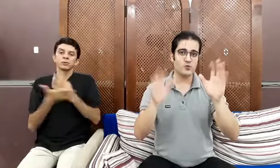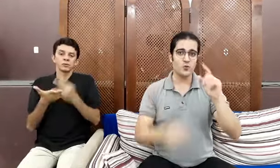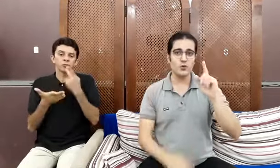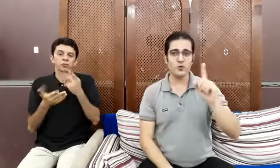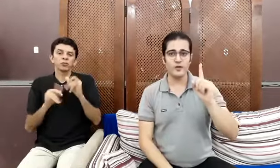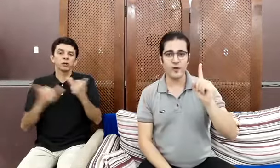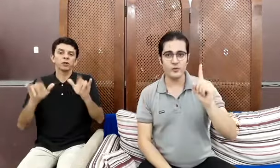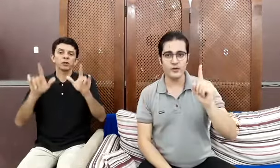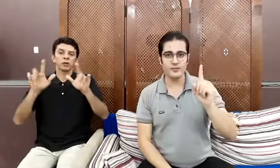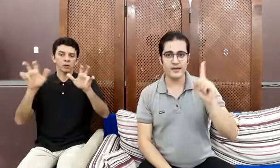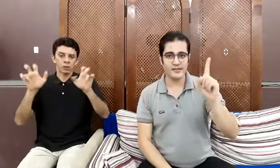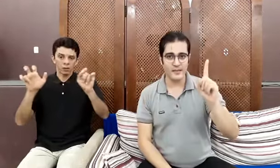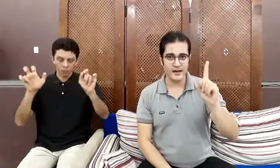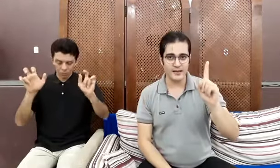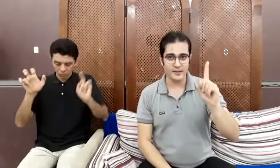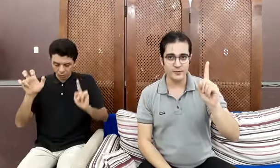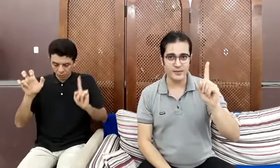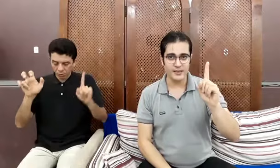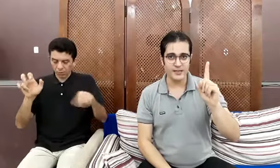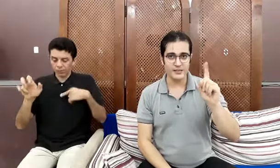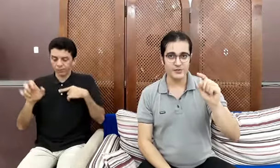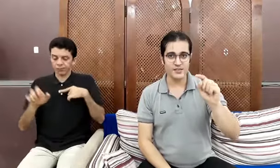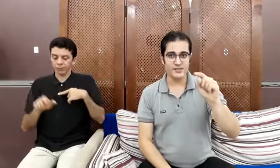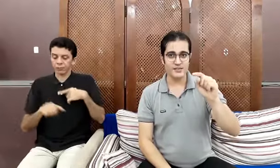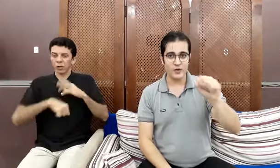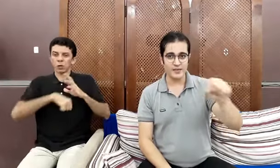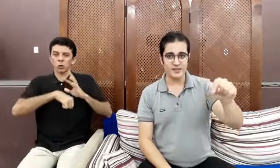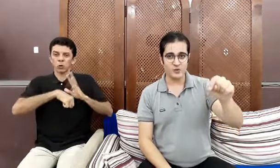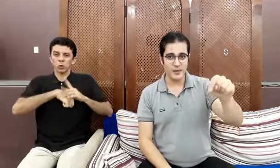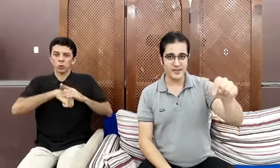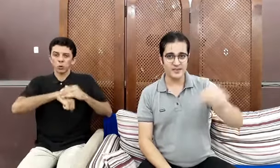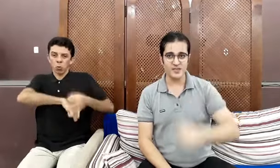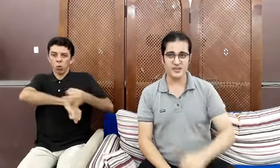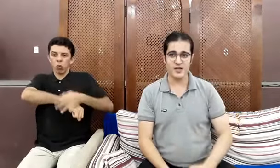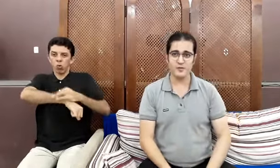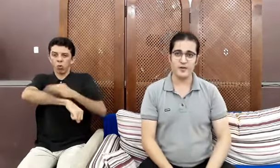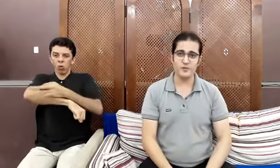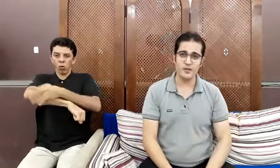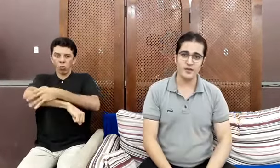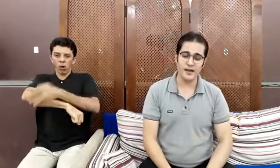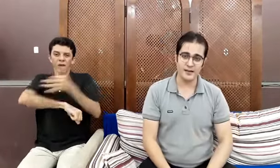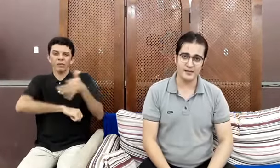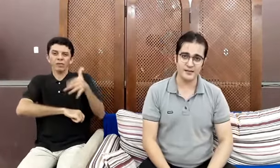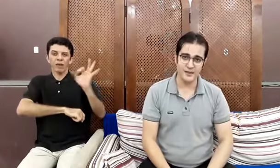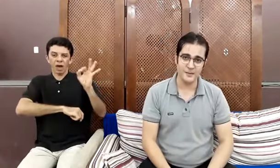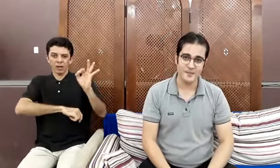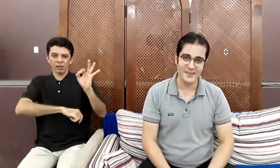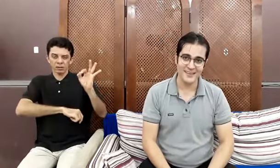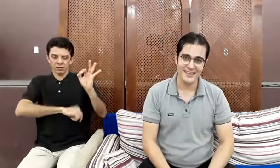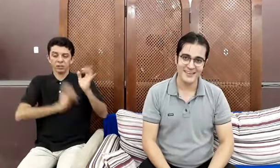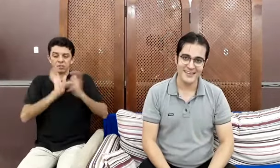curados, o único que volta era samaritano. E Jesus diz: somente esse estrangeiro veio me